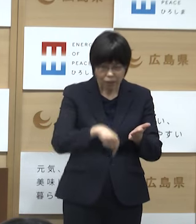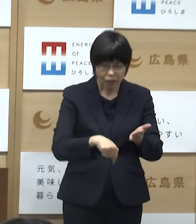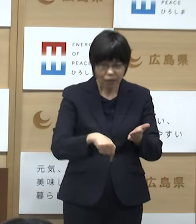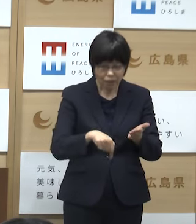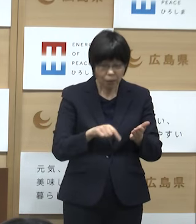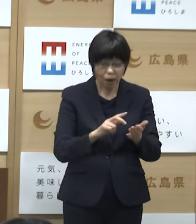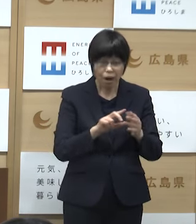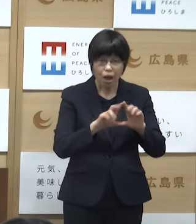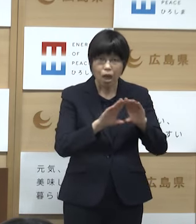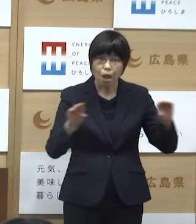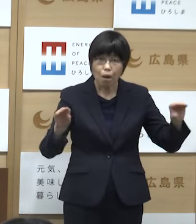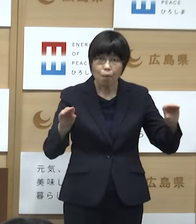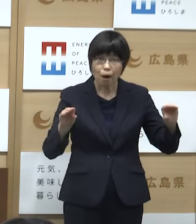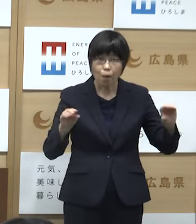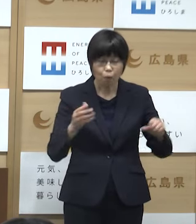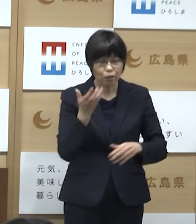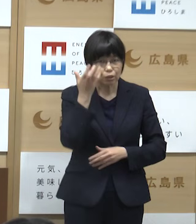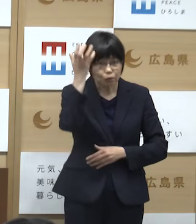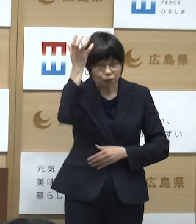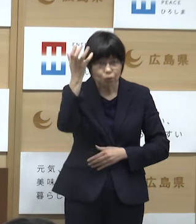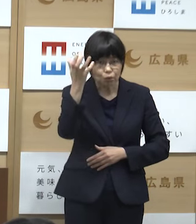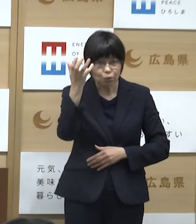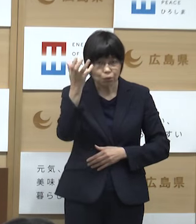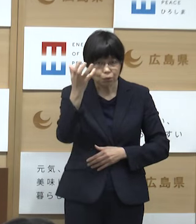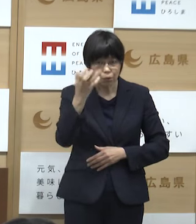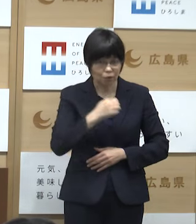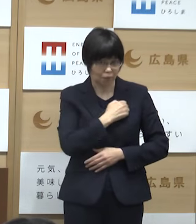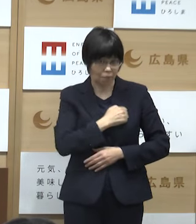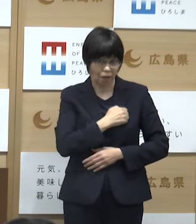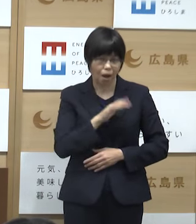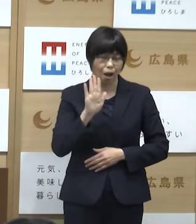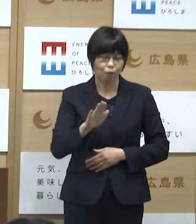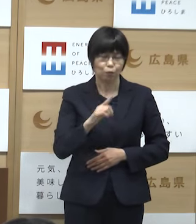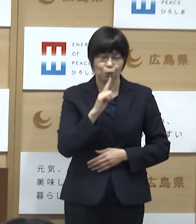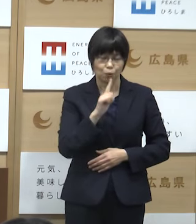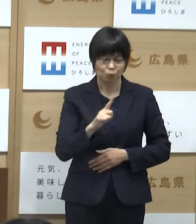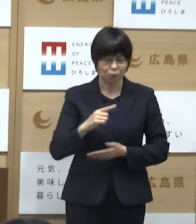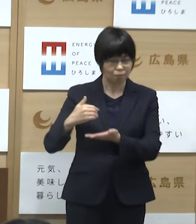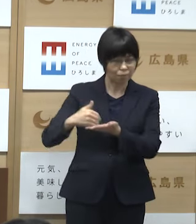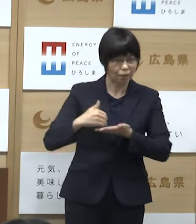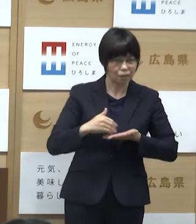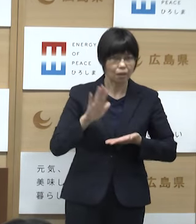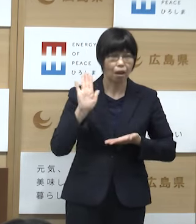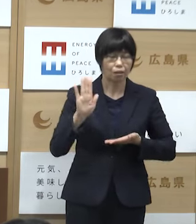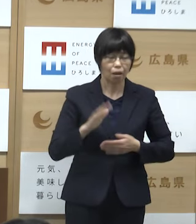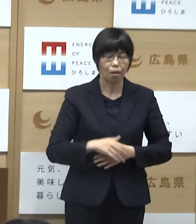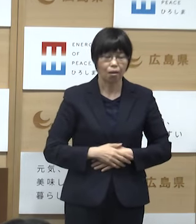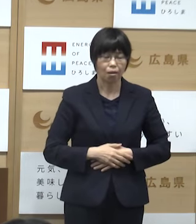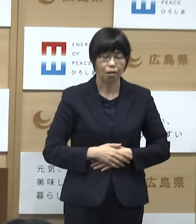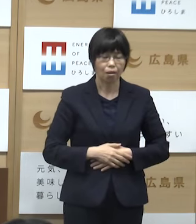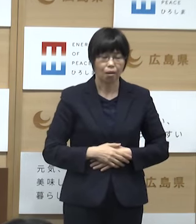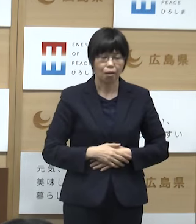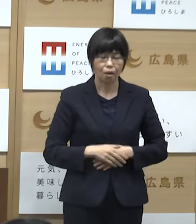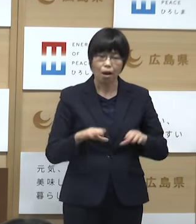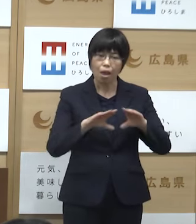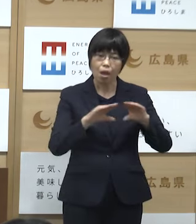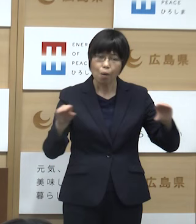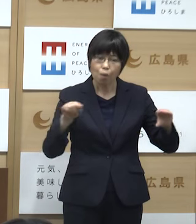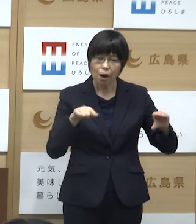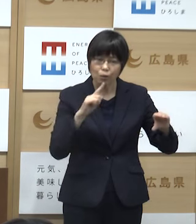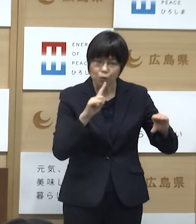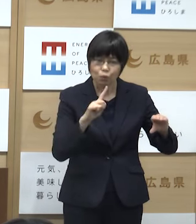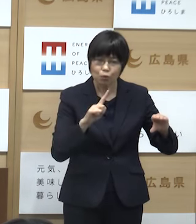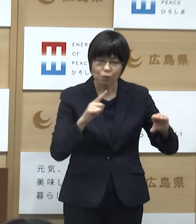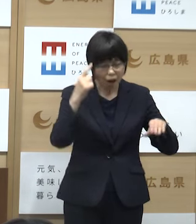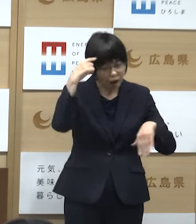ッションというのを重視して選んでいるようなことが当時の資料ではあるんですけれども、結局平和というのを重視されて